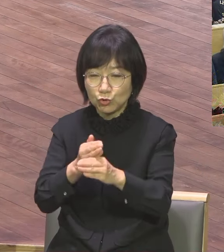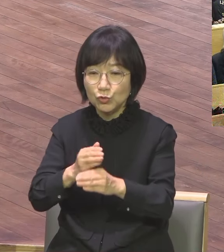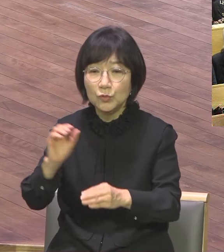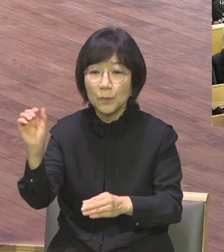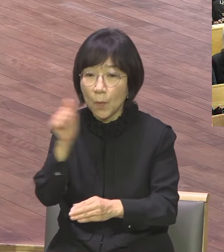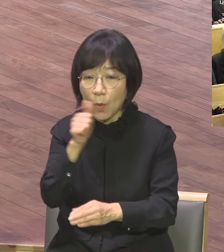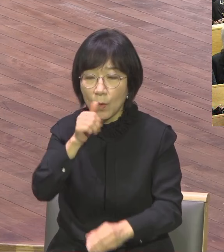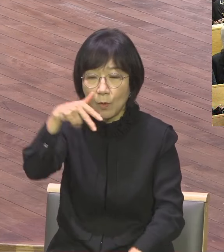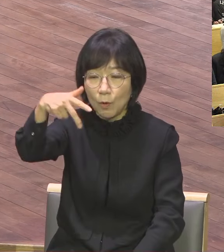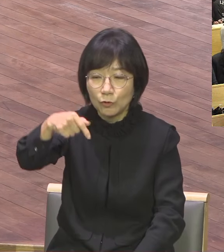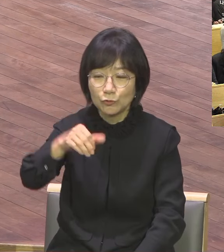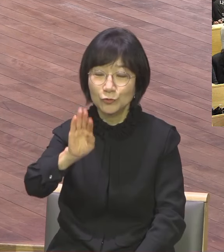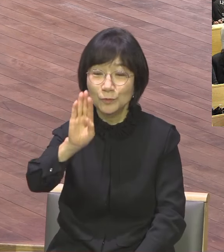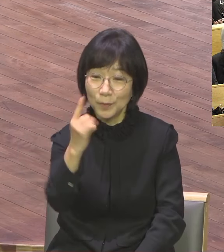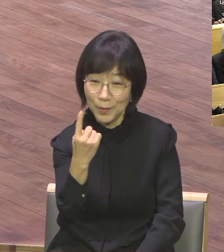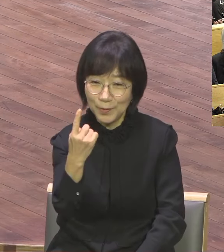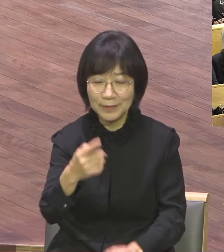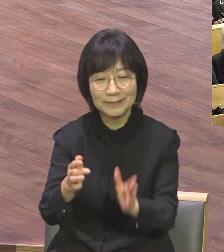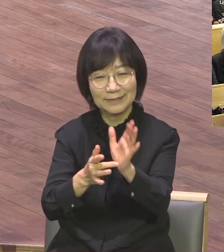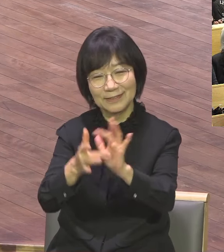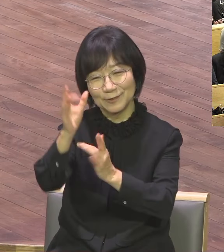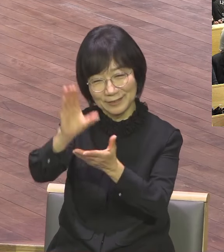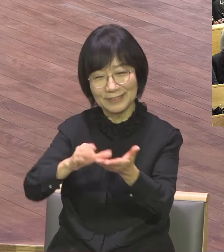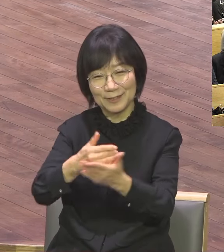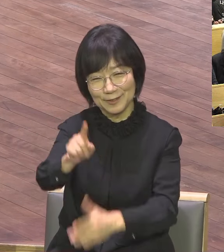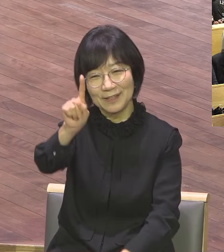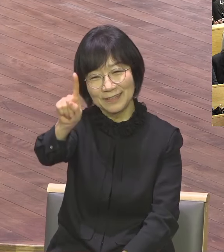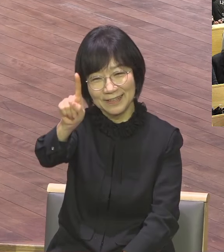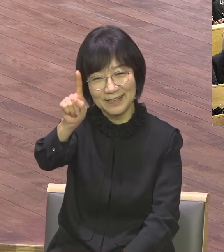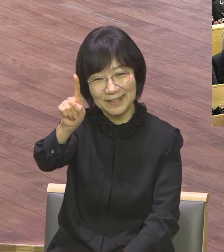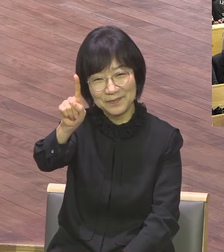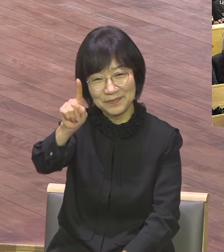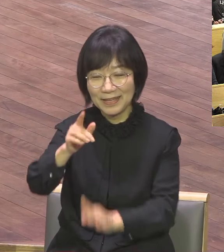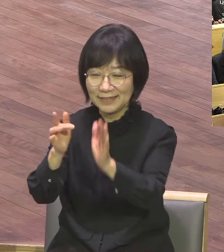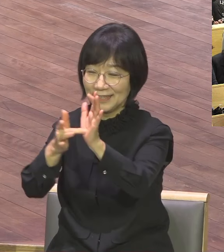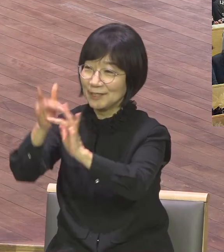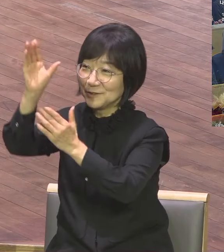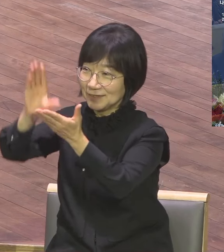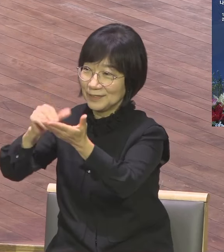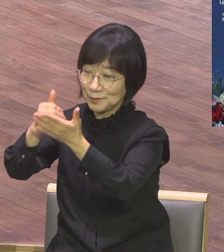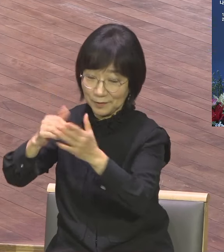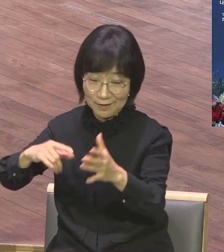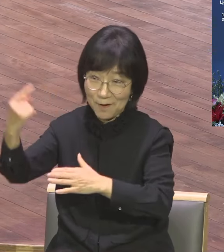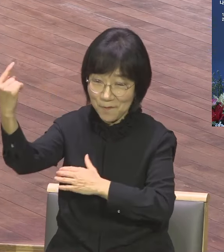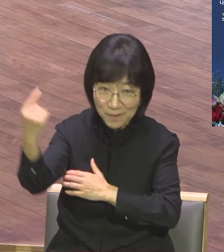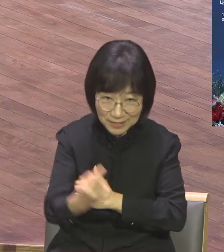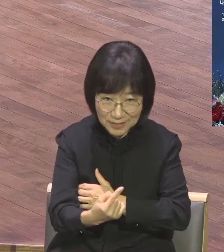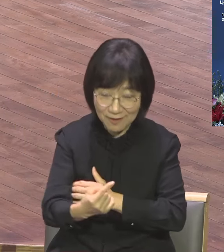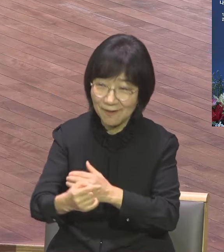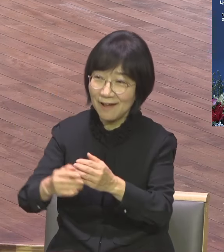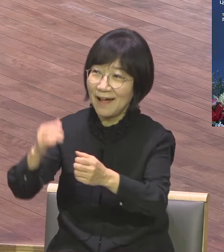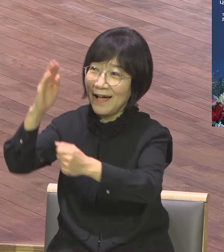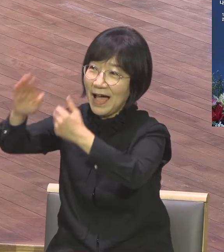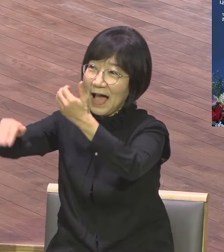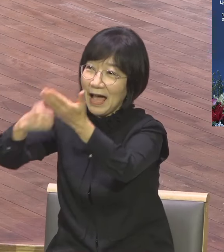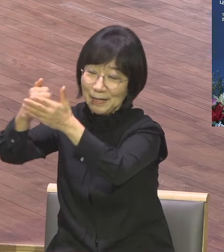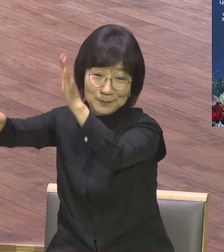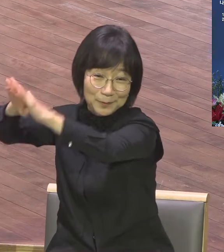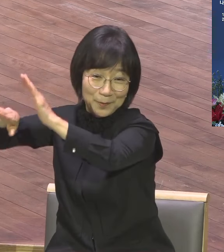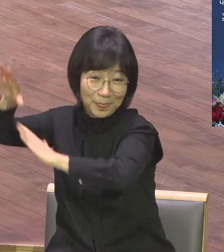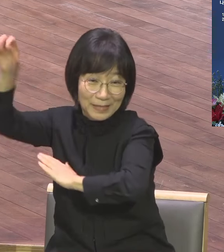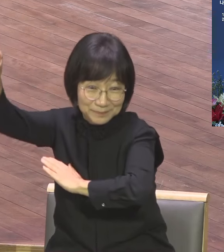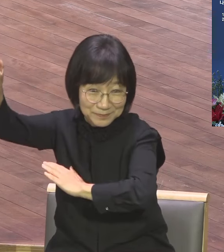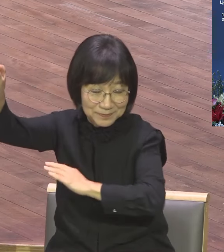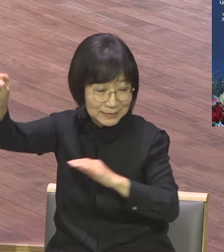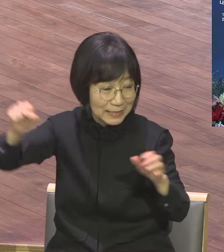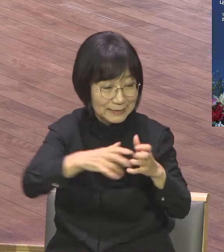그리스도뿐이었어요. 그래서 예수 그리스도께서 화목 제물이 돼가지고 화해하십시오. 하나님 손잡고 한 손은 인간